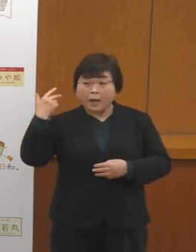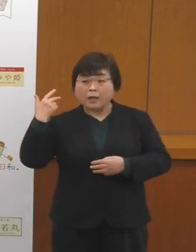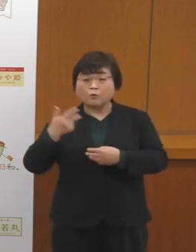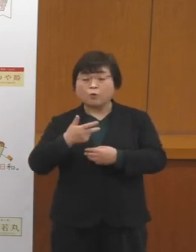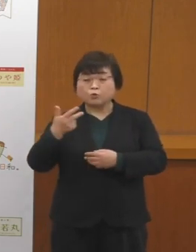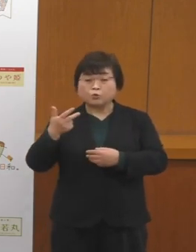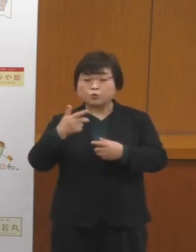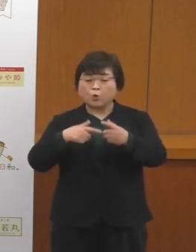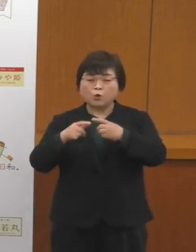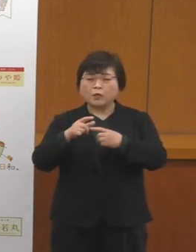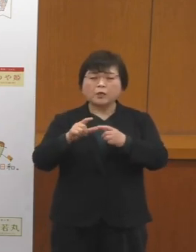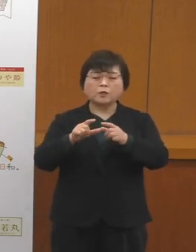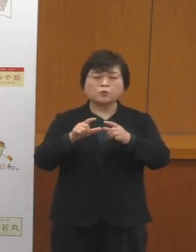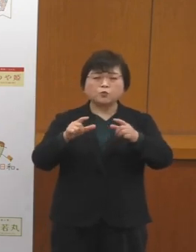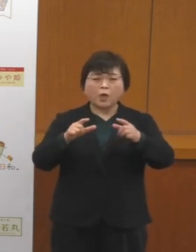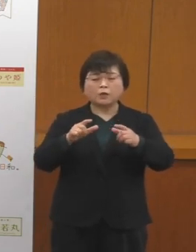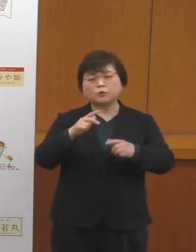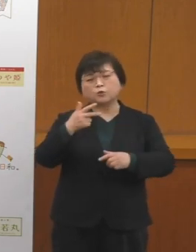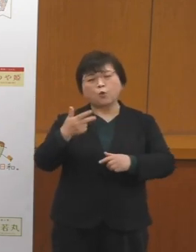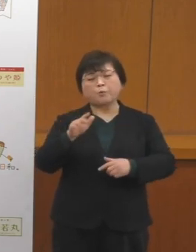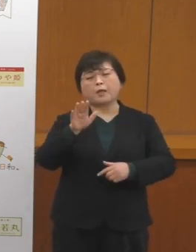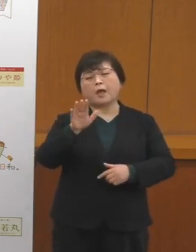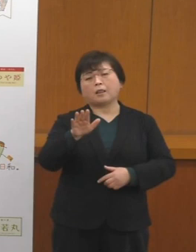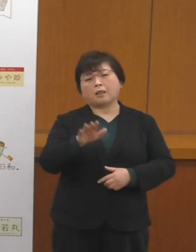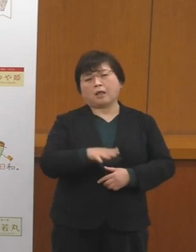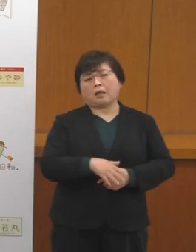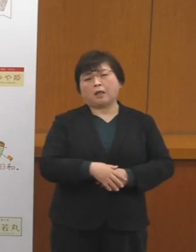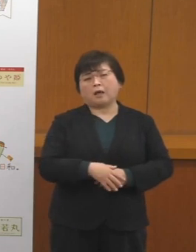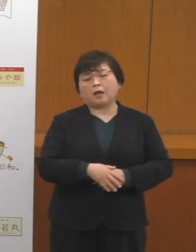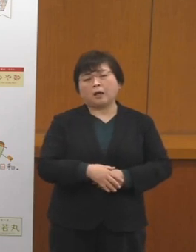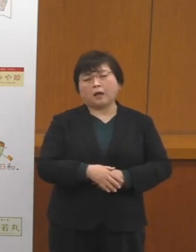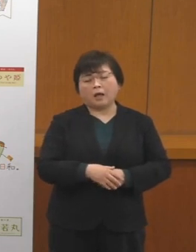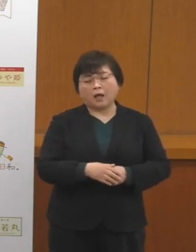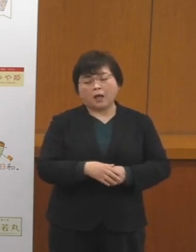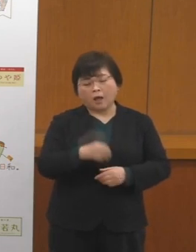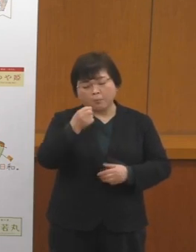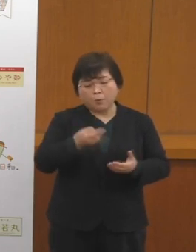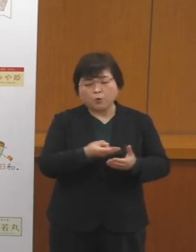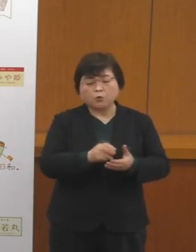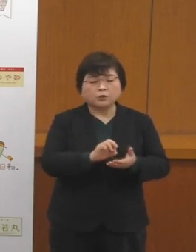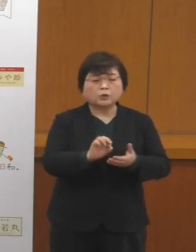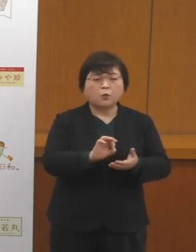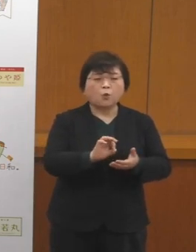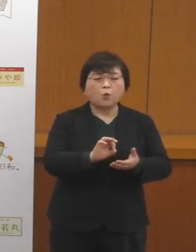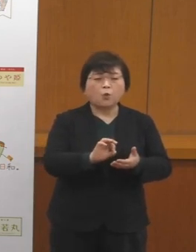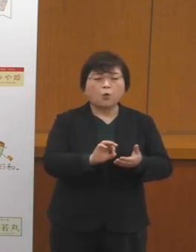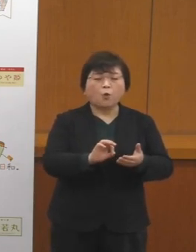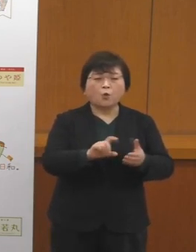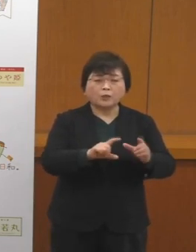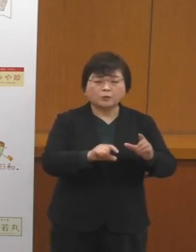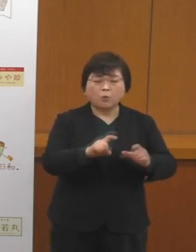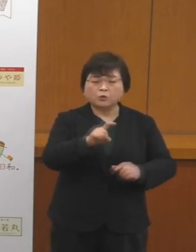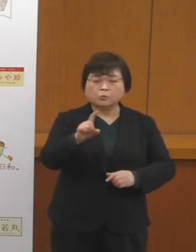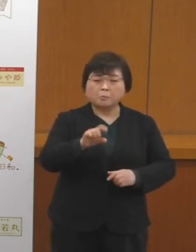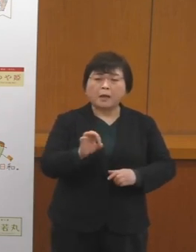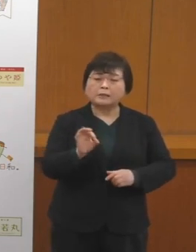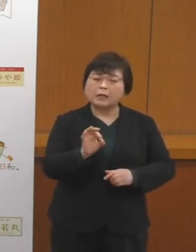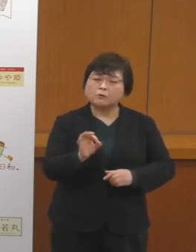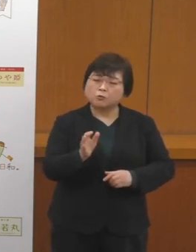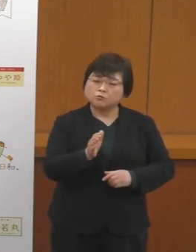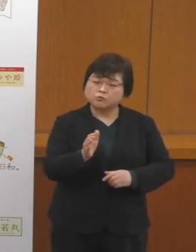同じ曜日を上回る曜日が多くあり病床使用率も10%前後が続いているなど